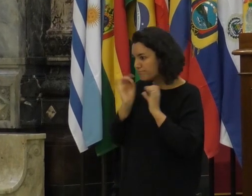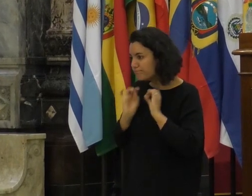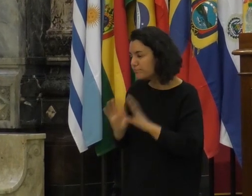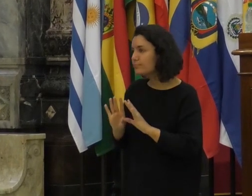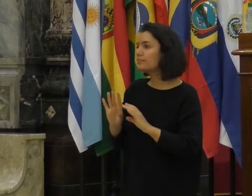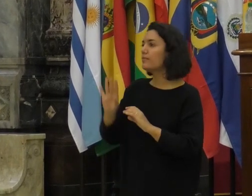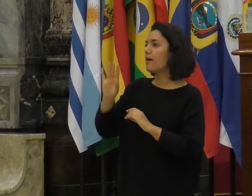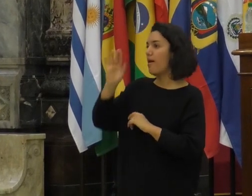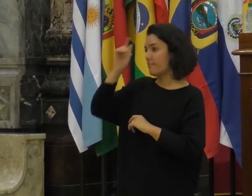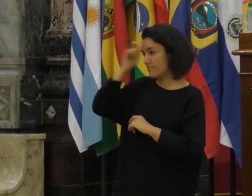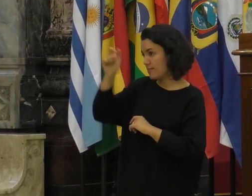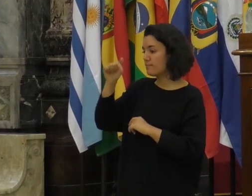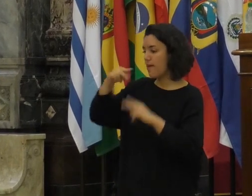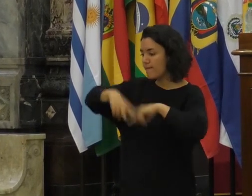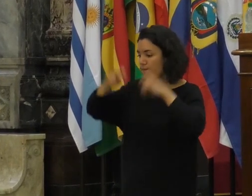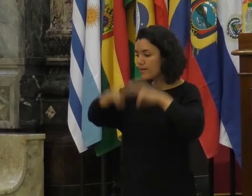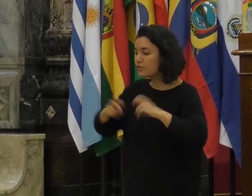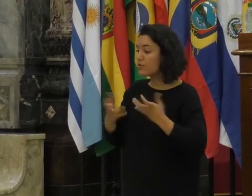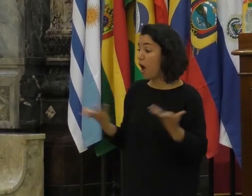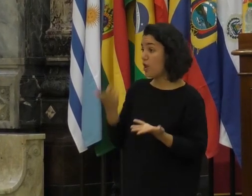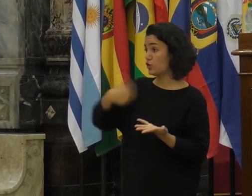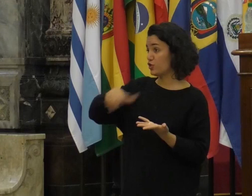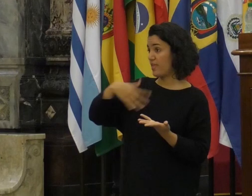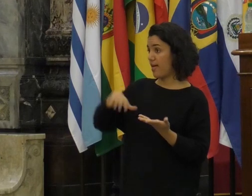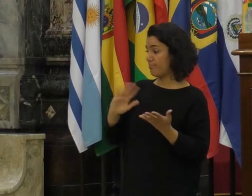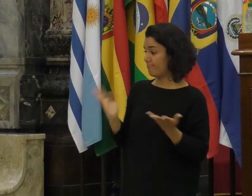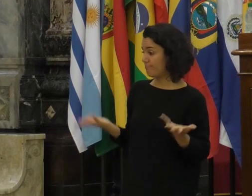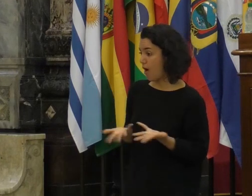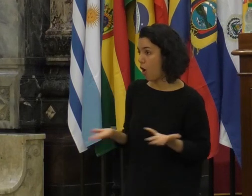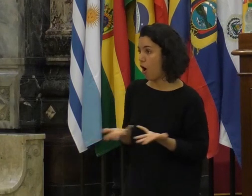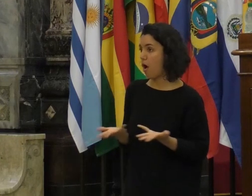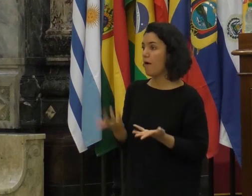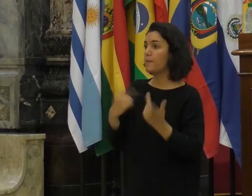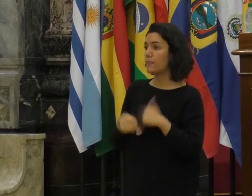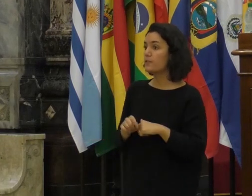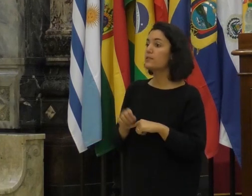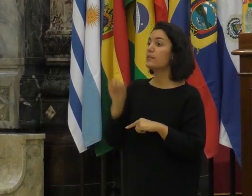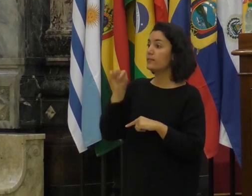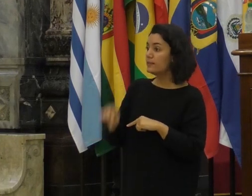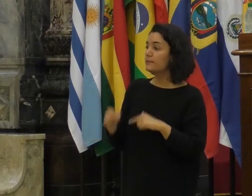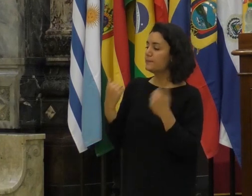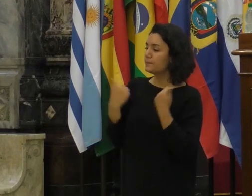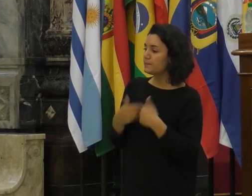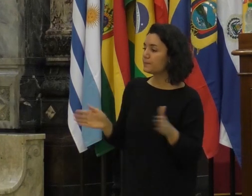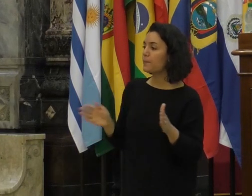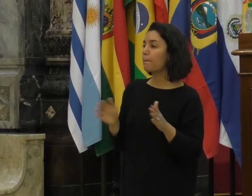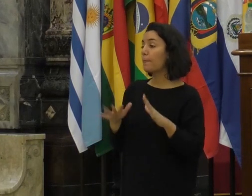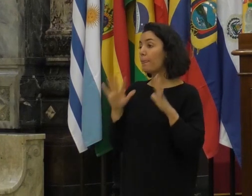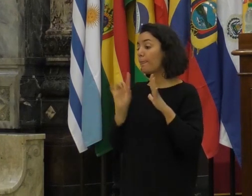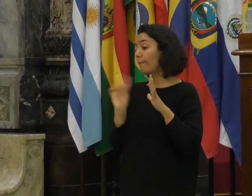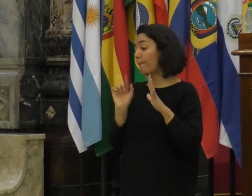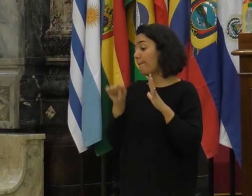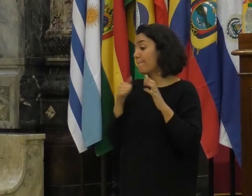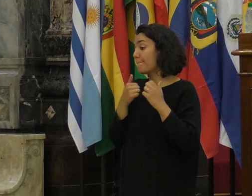investigación en las sociedades contemporáneas, introduciendo, o al menos, quizás no tanto